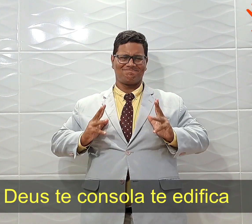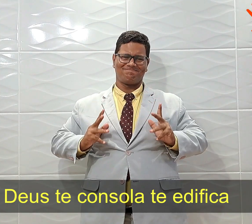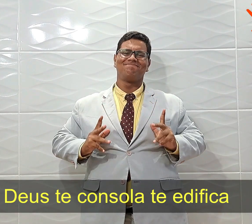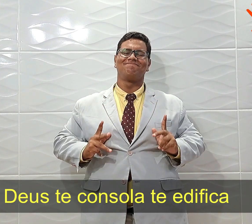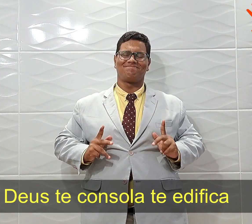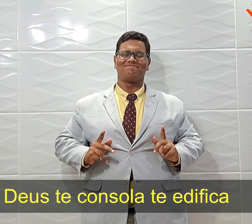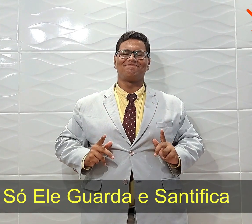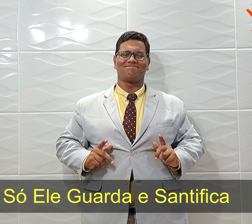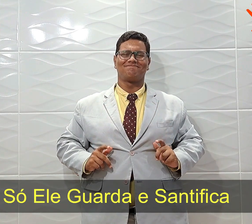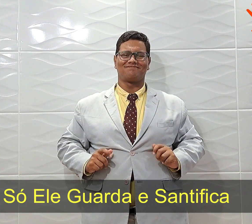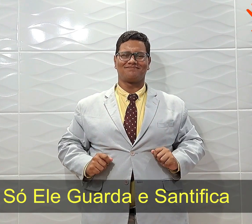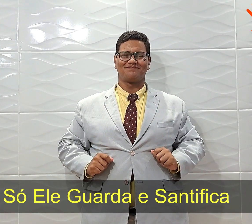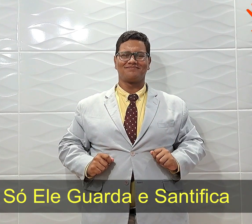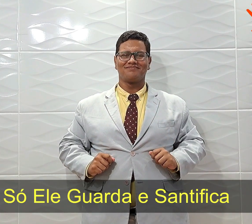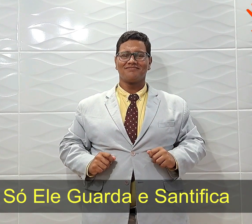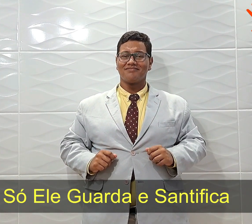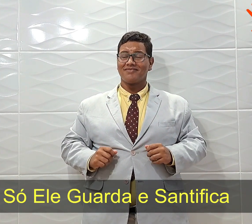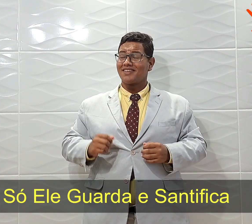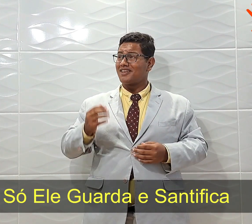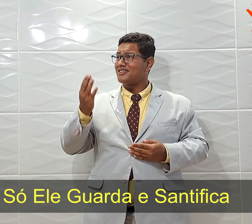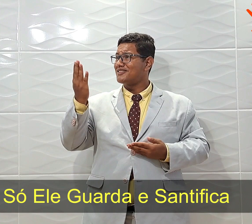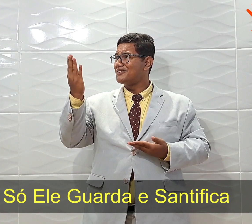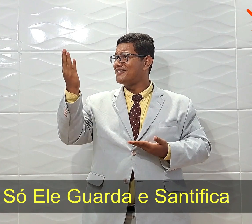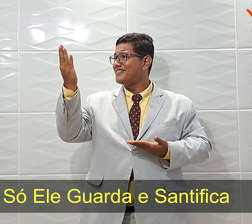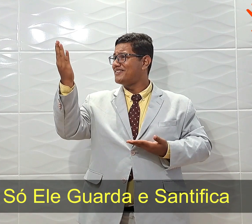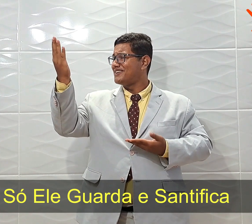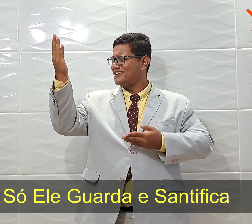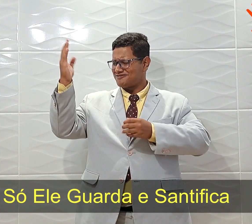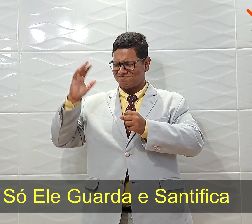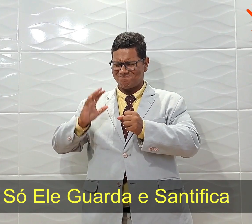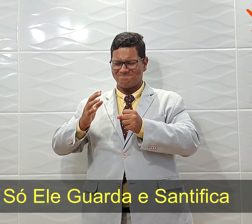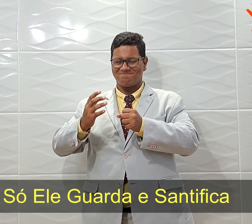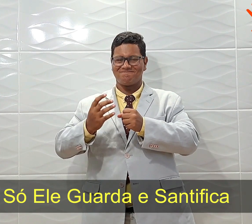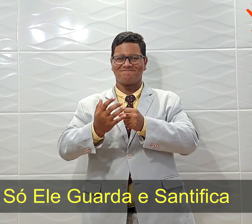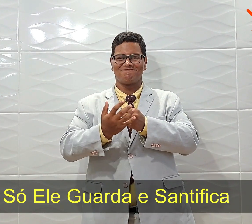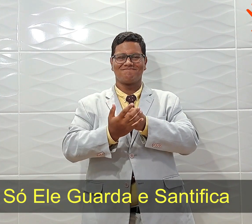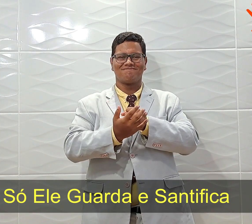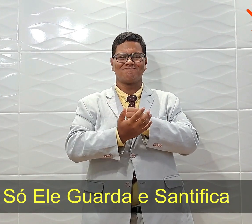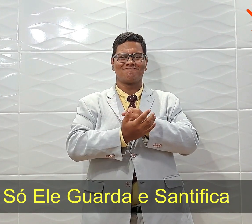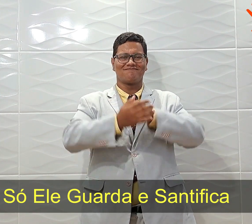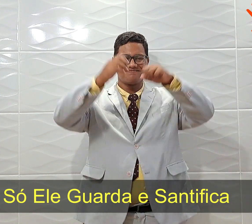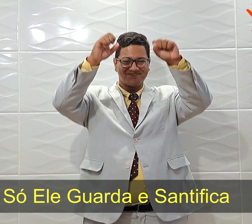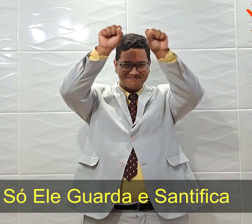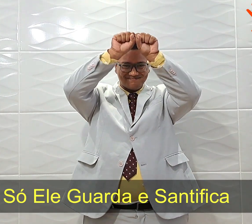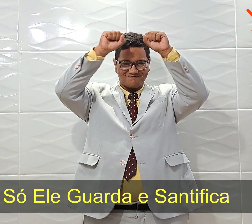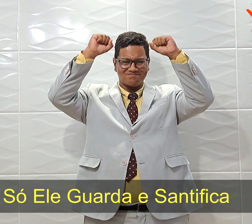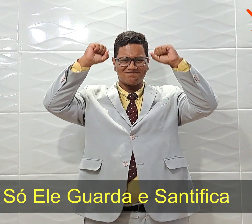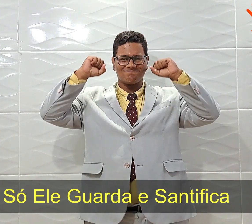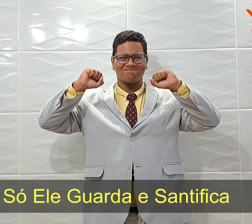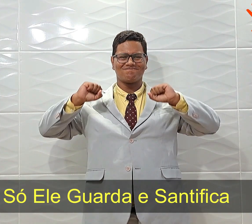Só Ele guarda e santifica